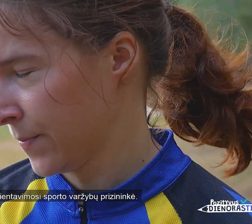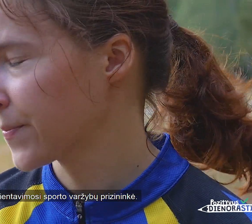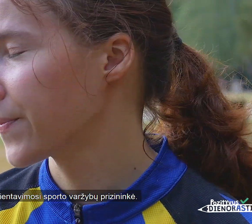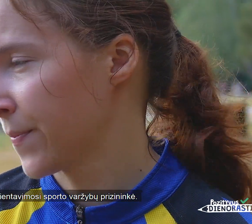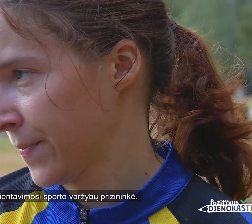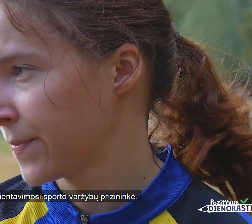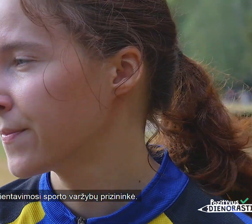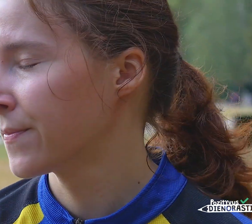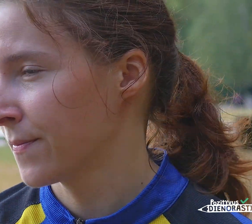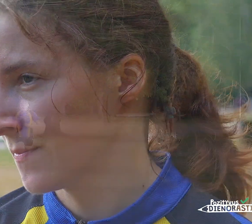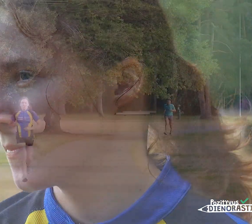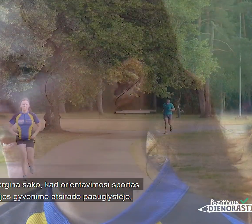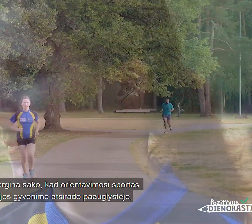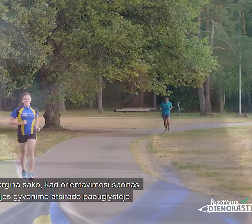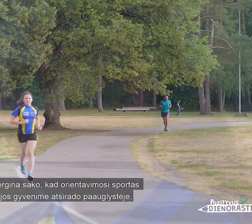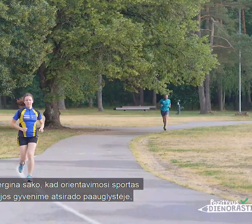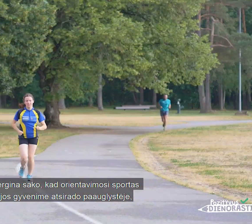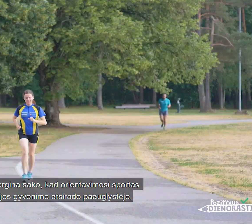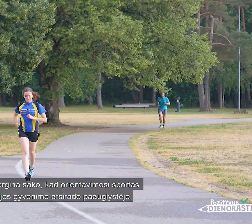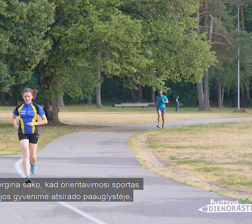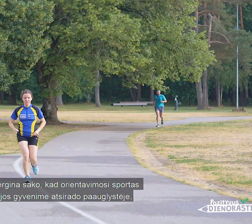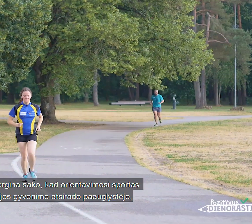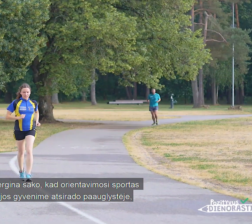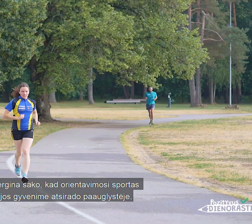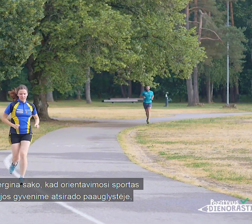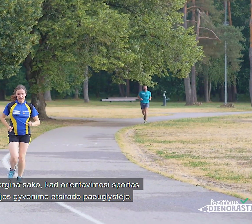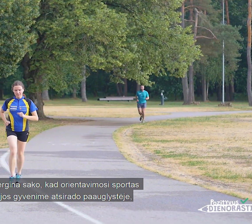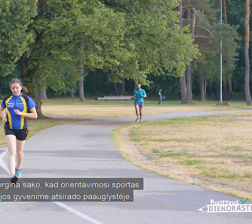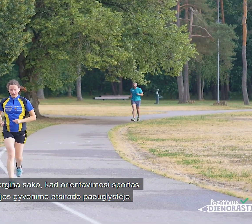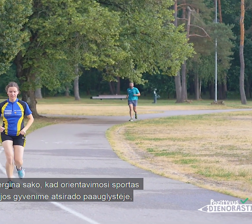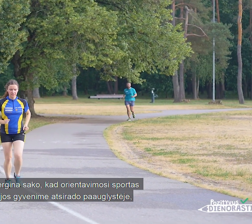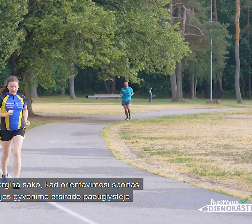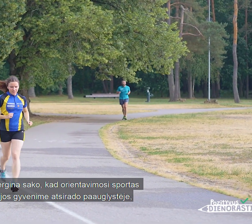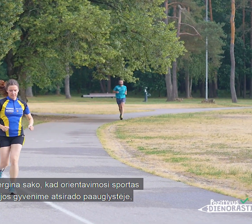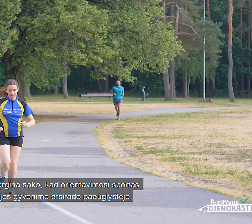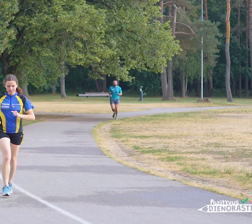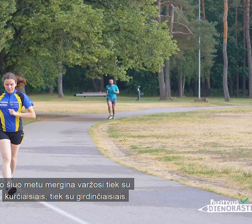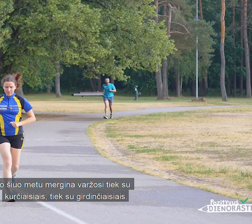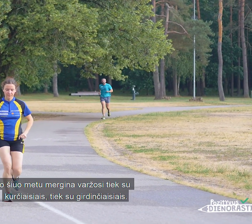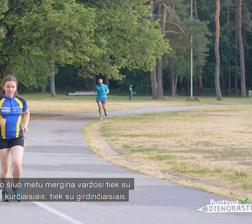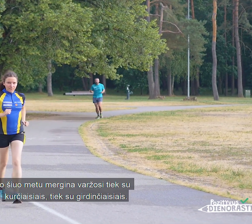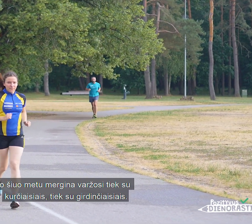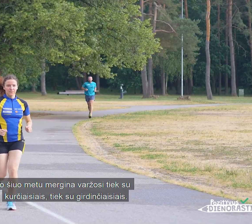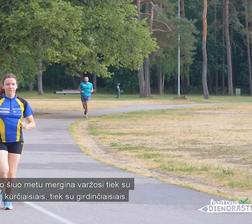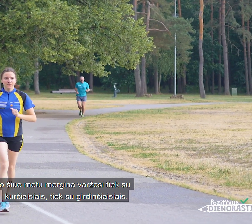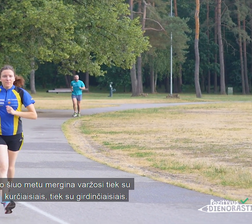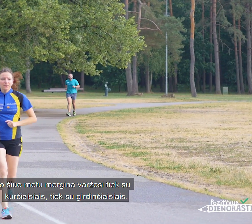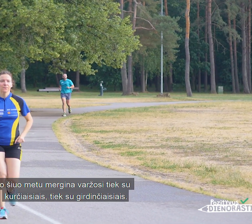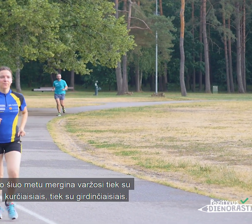varžybų prizininkė. Mergina sako, kad orientacinis sportas jos gyvenime atsirado vaikystėje, o šiuo metu mergina varžosi tiek su